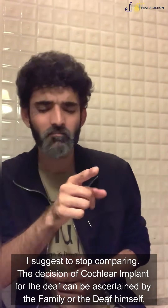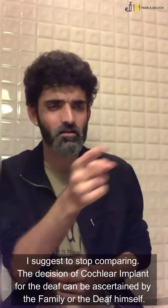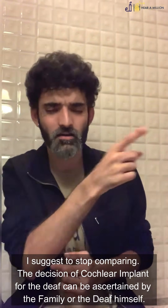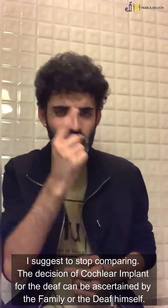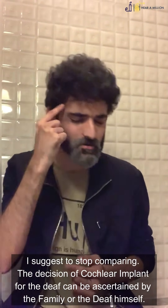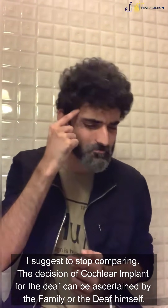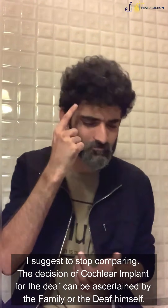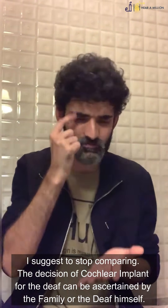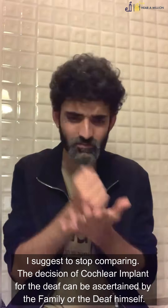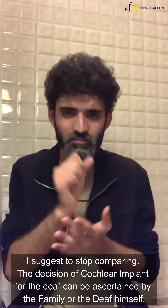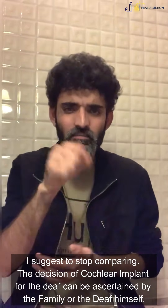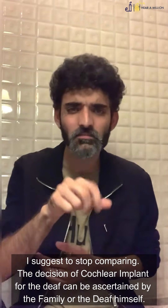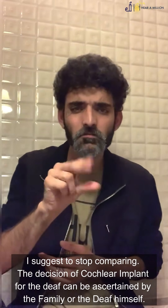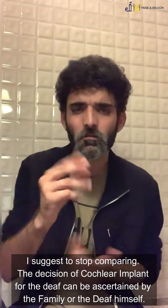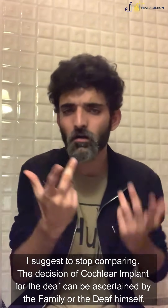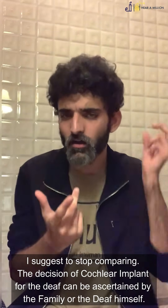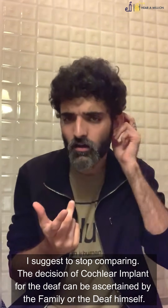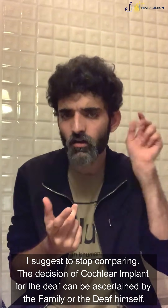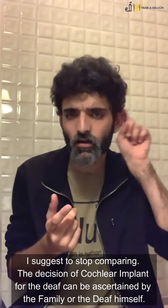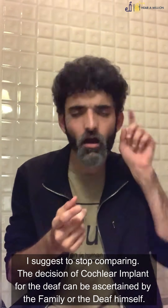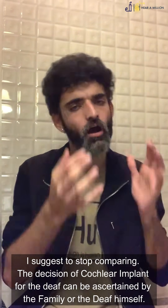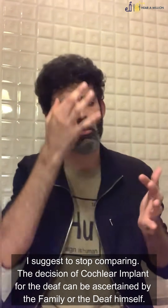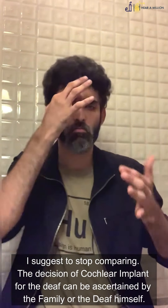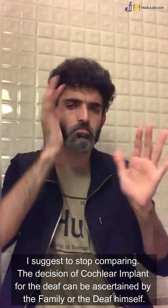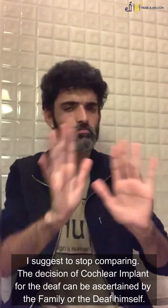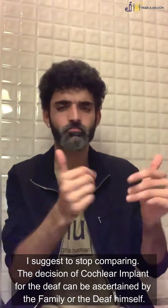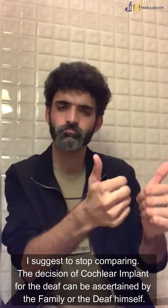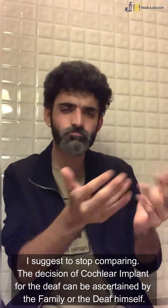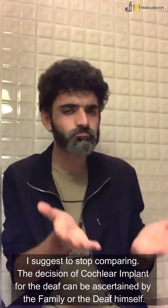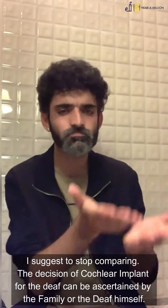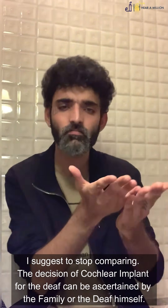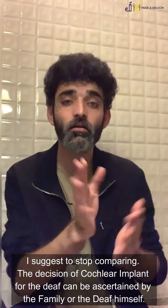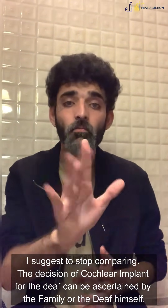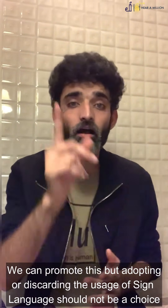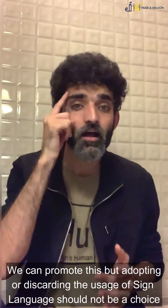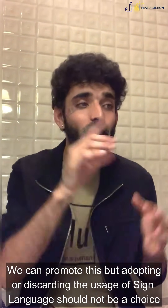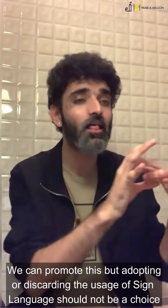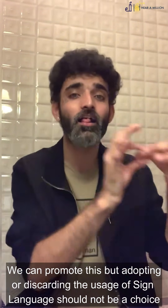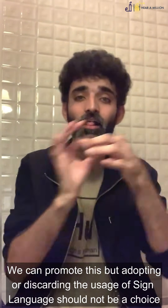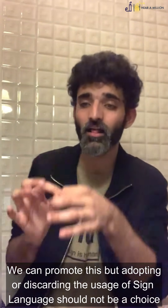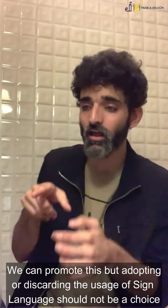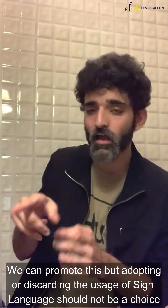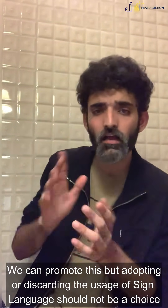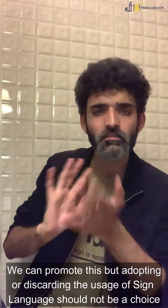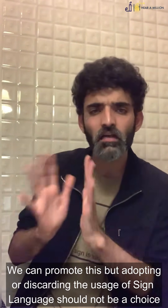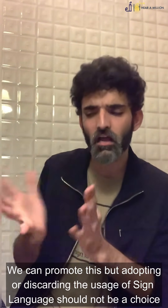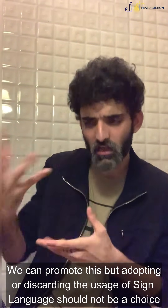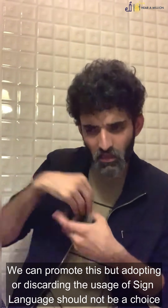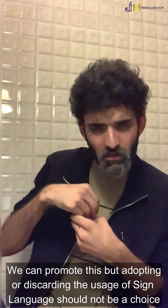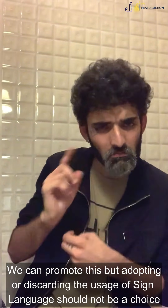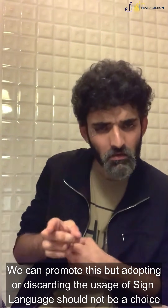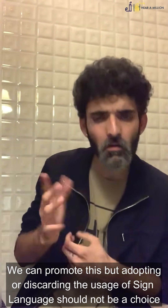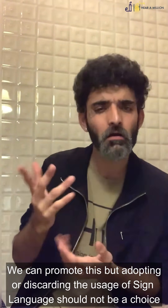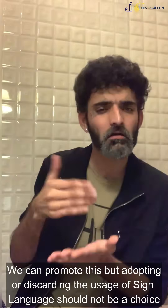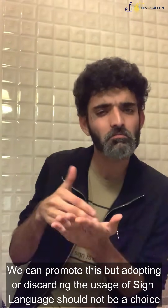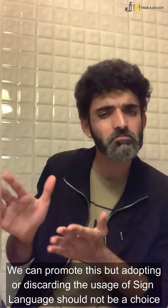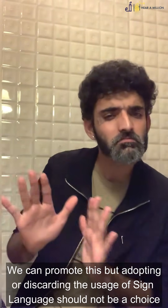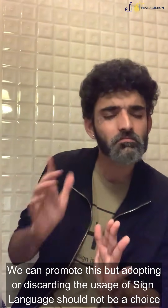कॉक्लियर इम्प्लांट यह बधिर व्यक्ति और उनके परिवार का निर्णय हो सकता है, लेकिन यह देखना कि क्या सांकेतिक भाषा का इस्तेमाल किया जाए या